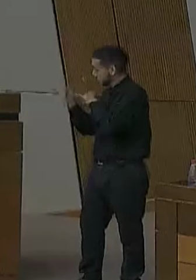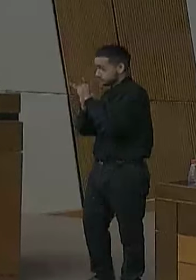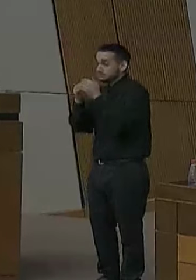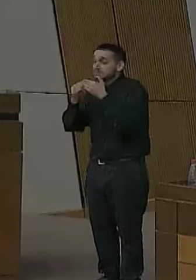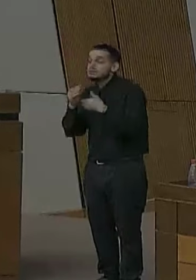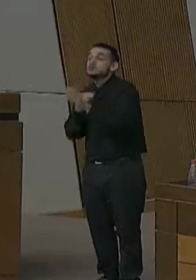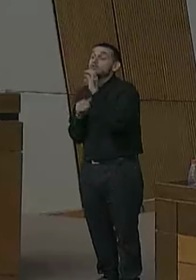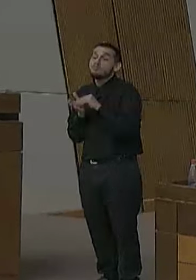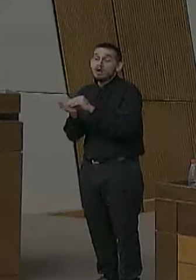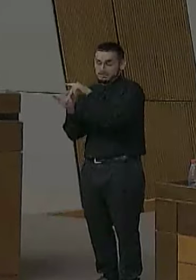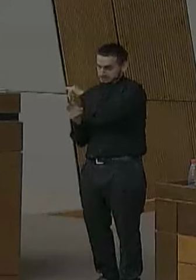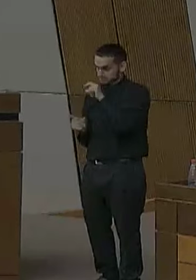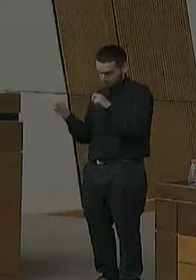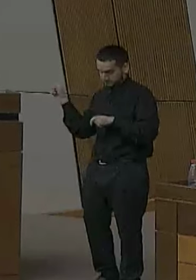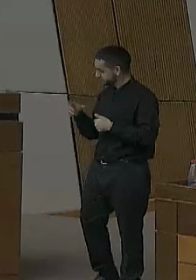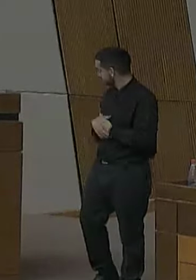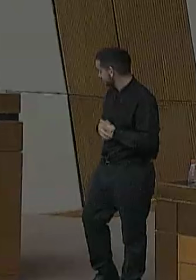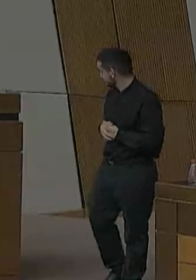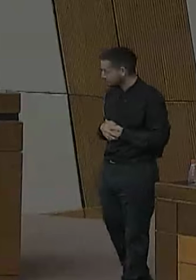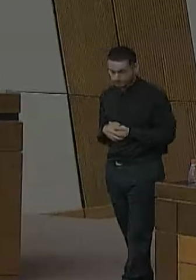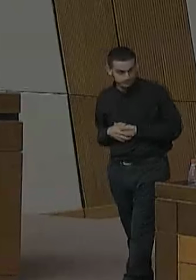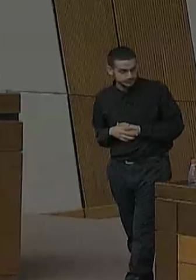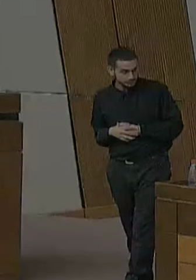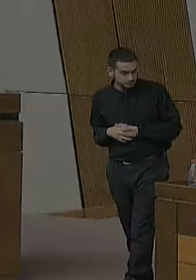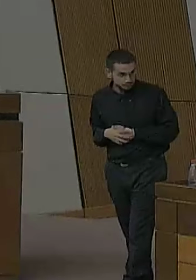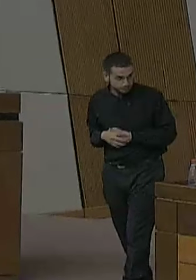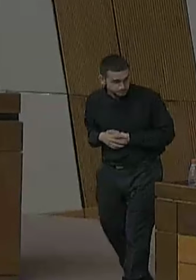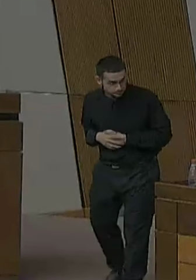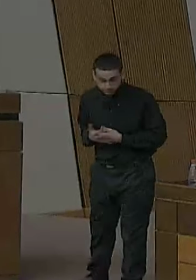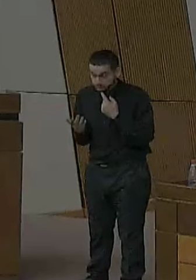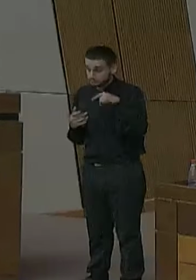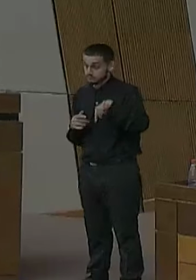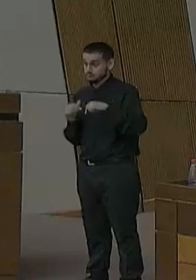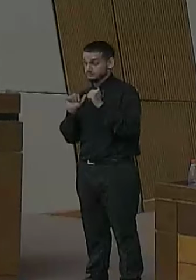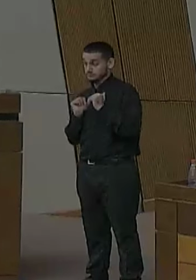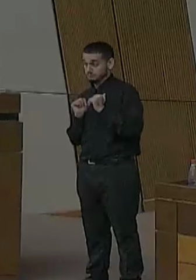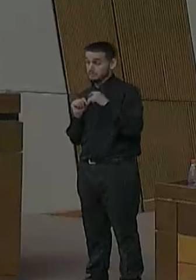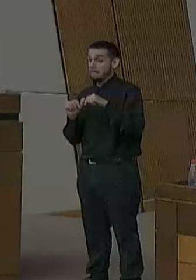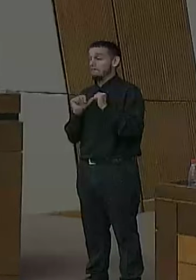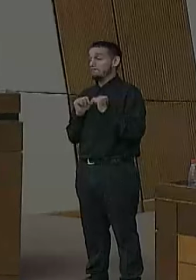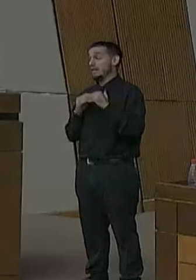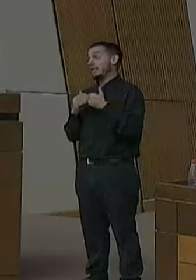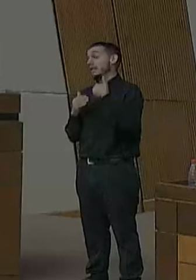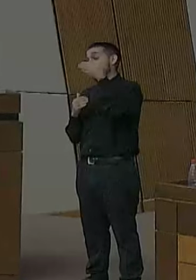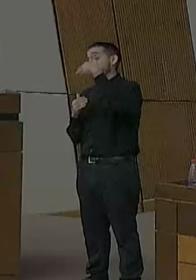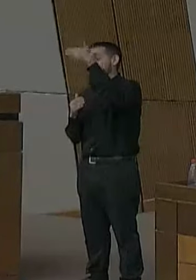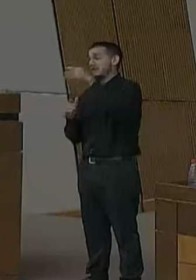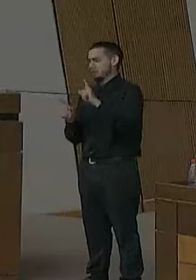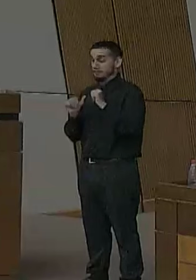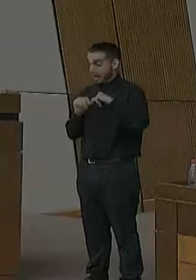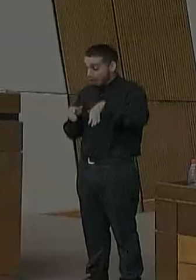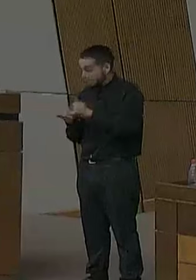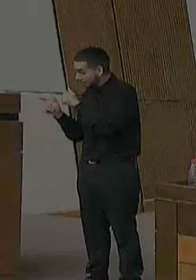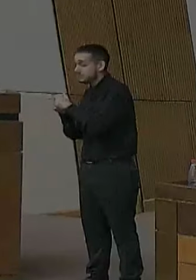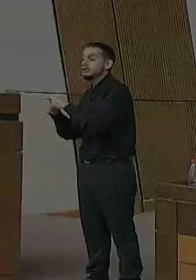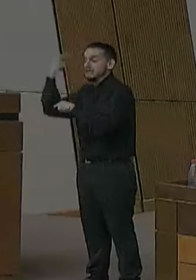que básicamente vamos a ir, de hecho que ya vamos a esperarlo, no vamos a esperar tanto tiempo, no vamos a dejar que esto se enfríe y vamos a ir